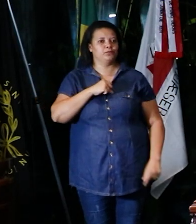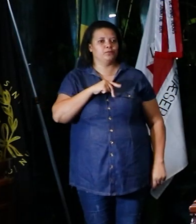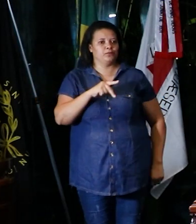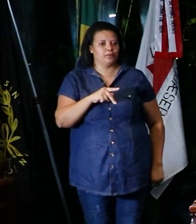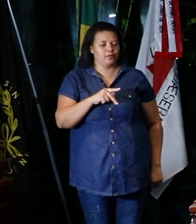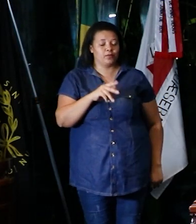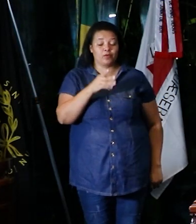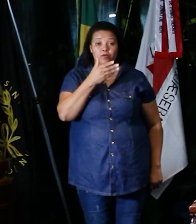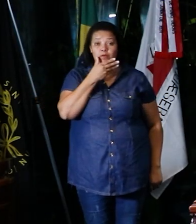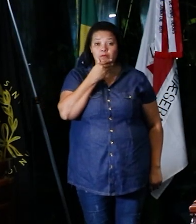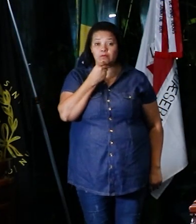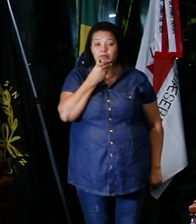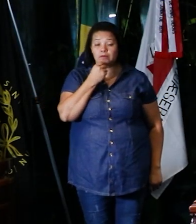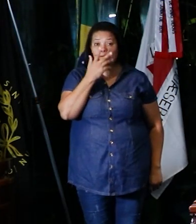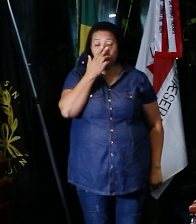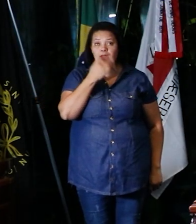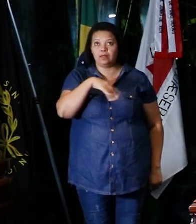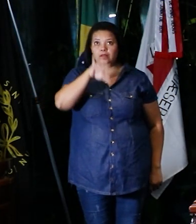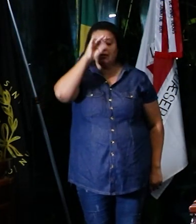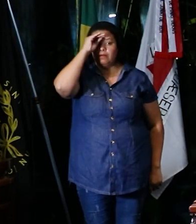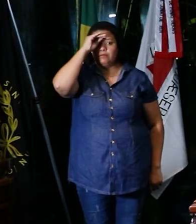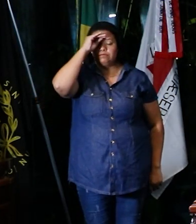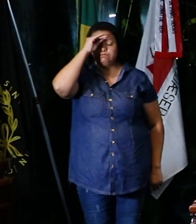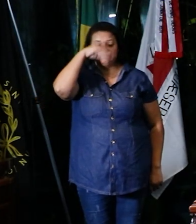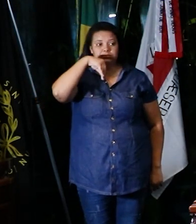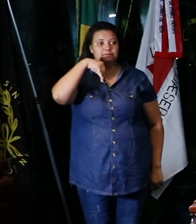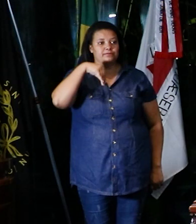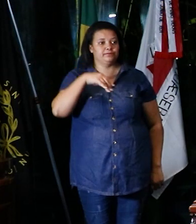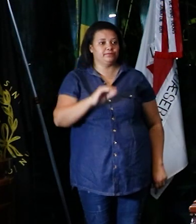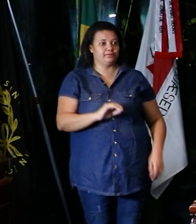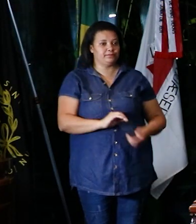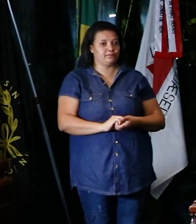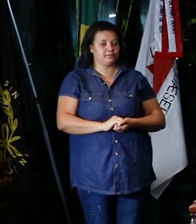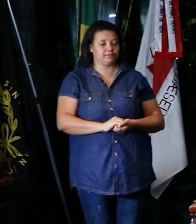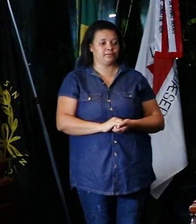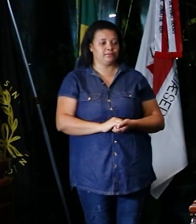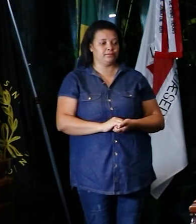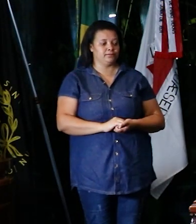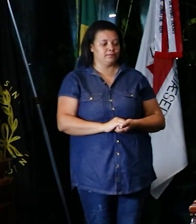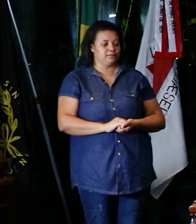poeta medíocre demais da conta, mas era um grande